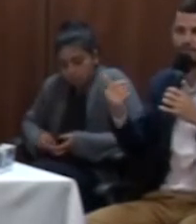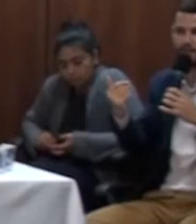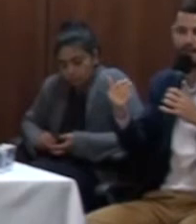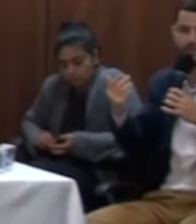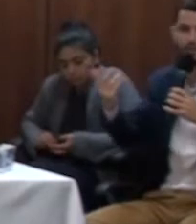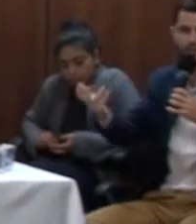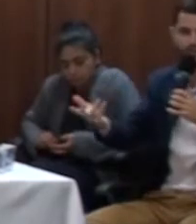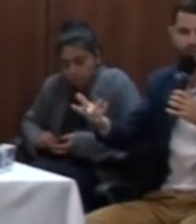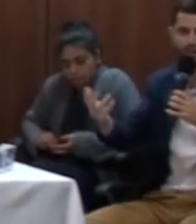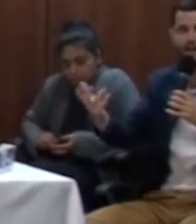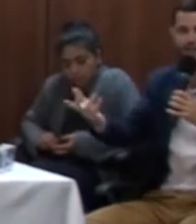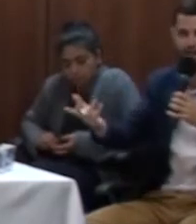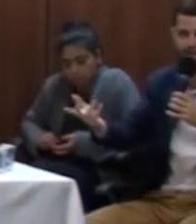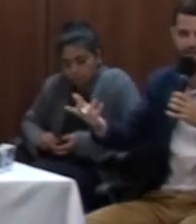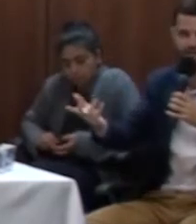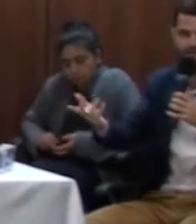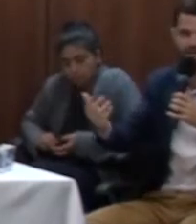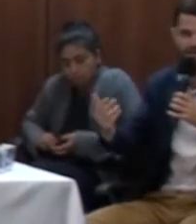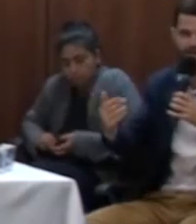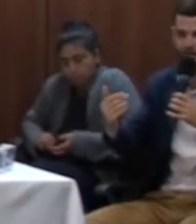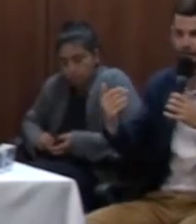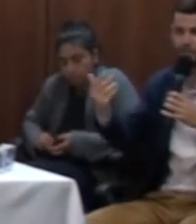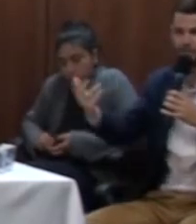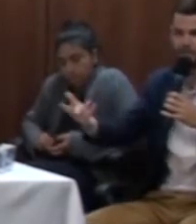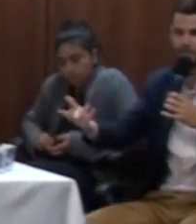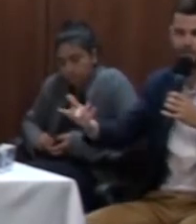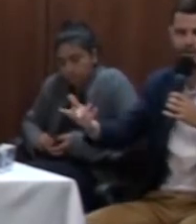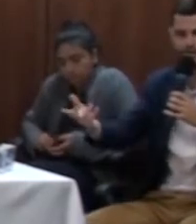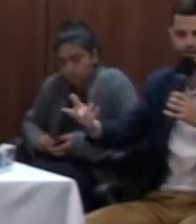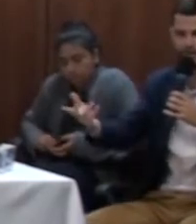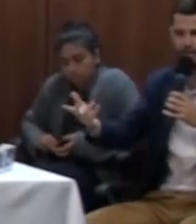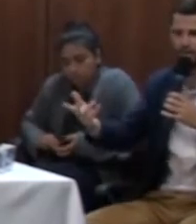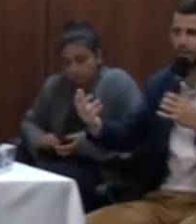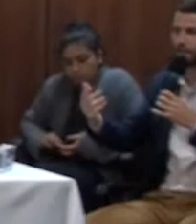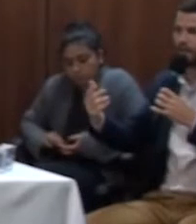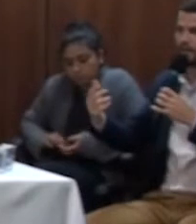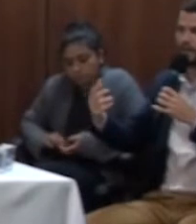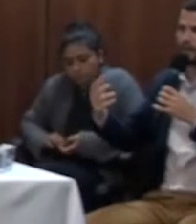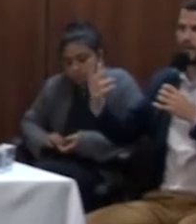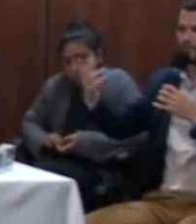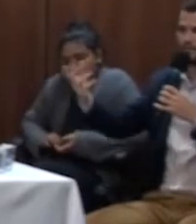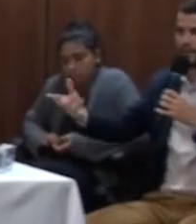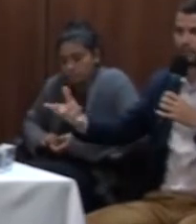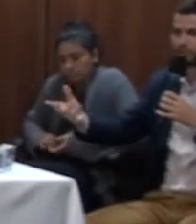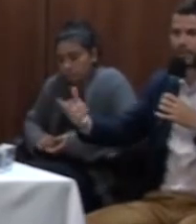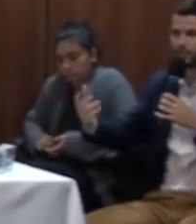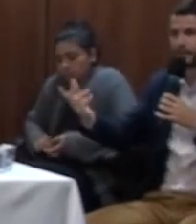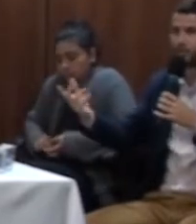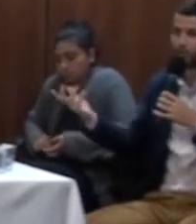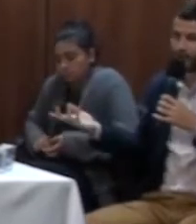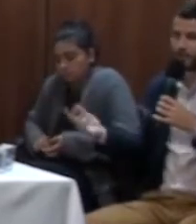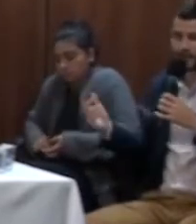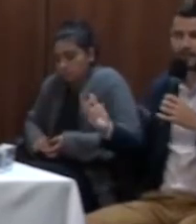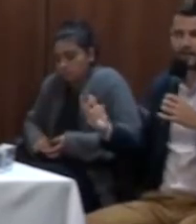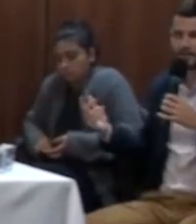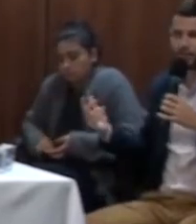dívida, você vai saber quem é o seu devedor, quem deve aquela dívida. Para quem você precisa pedir que aquilo se implemente? Dentro do Estado, para quem?